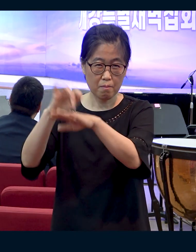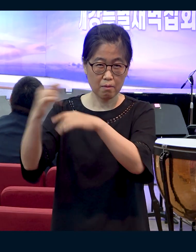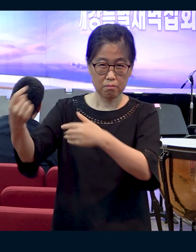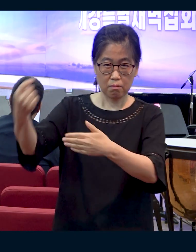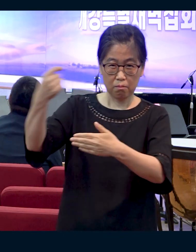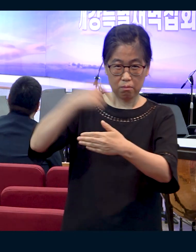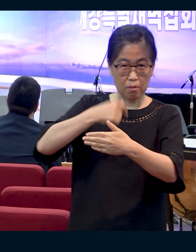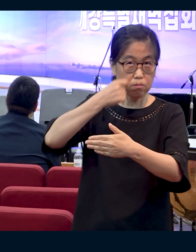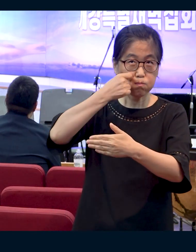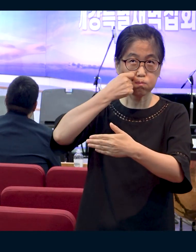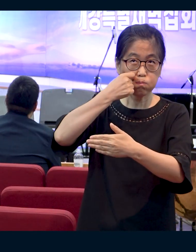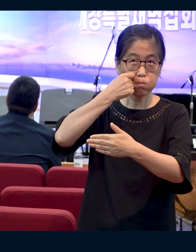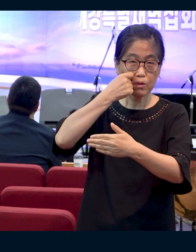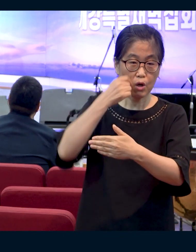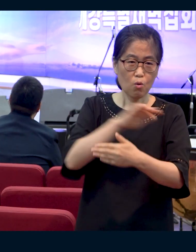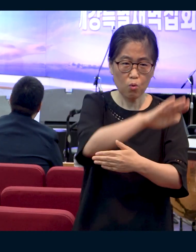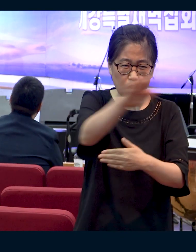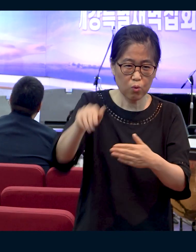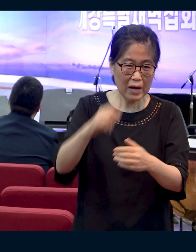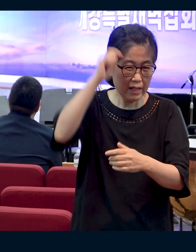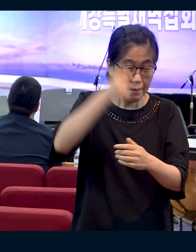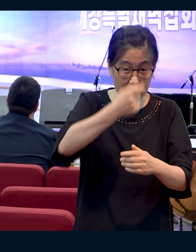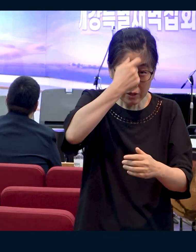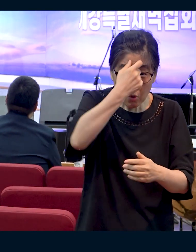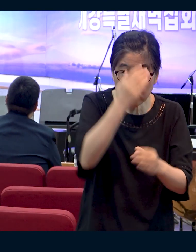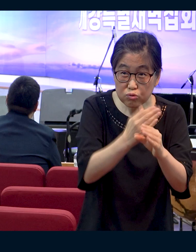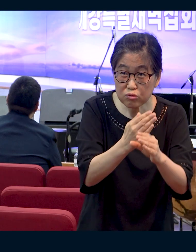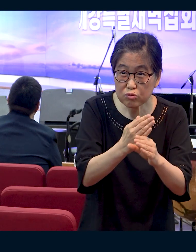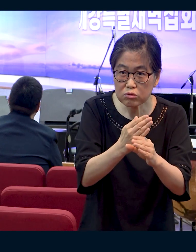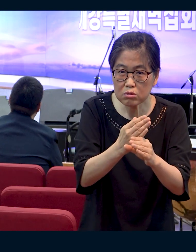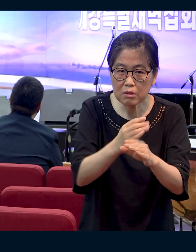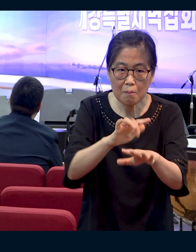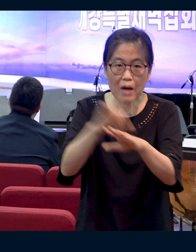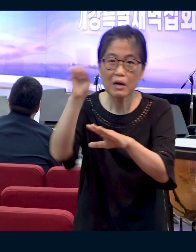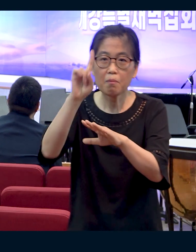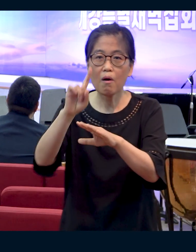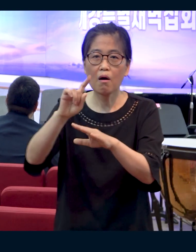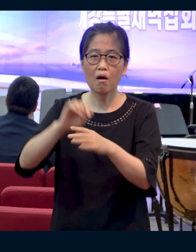우리가 새벽기도 하면요, 마귀는 철야기도 하고 있어요 지금.